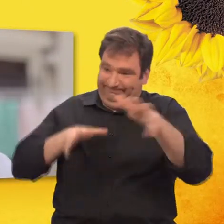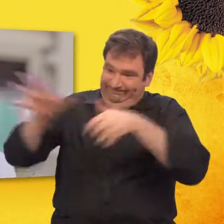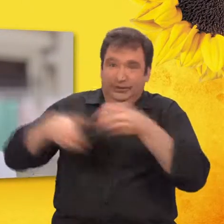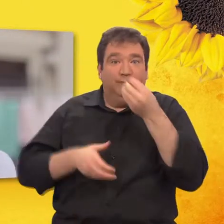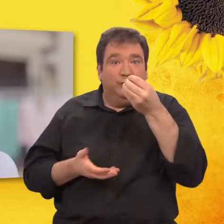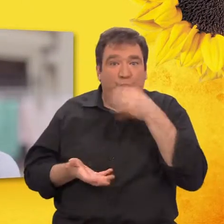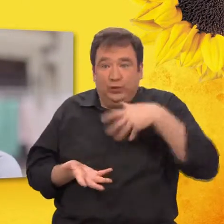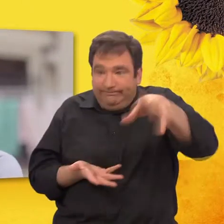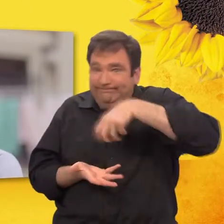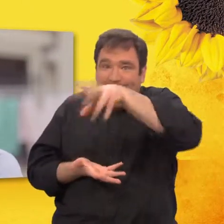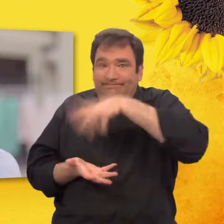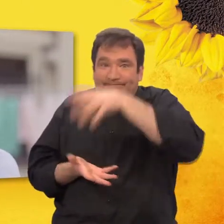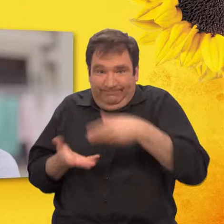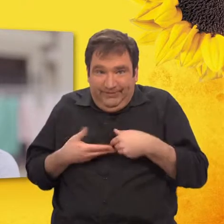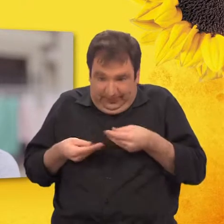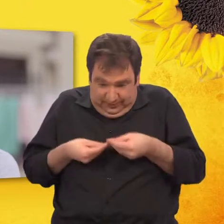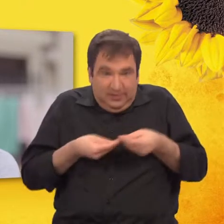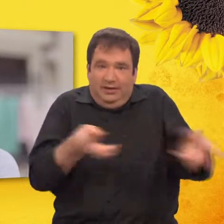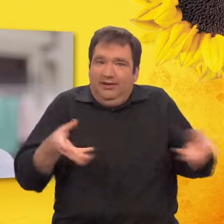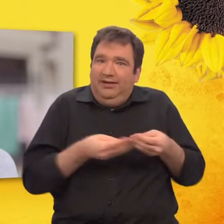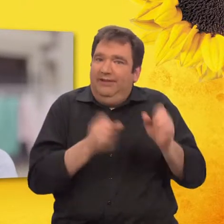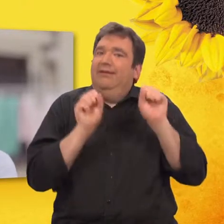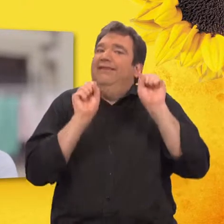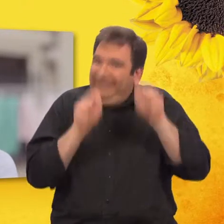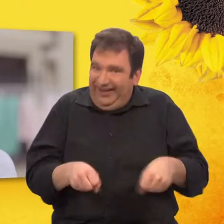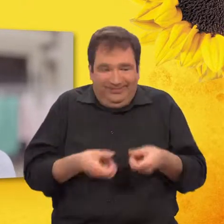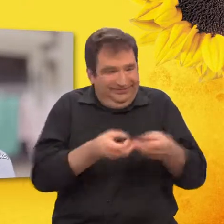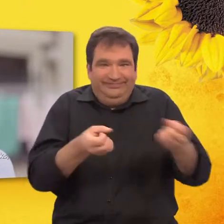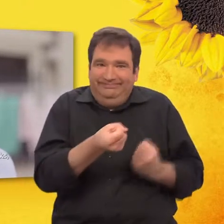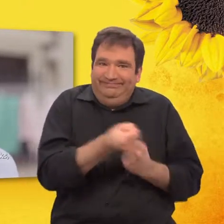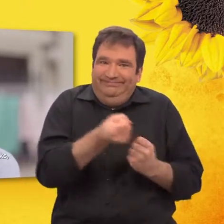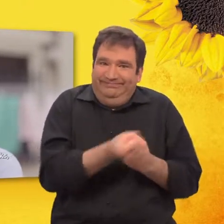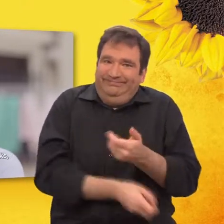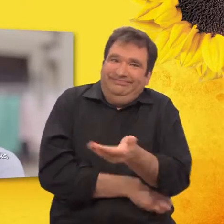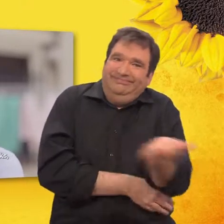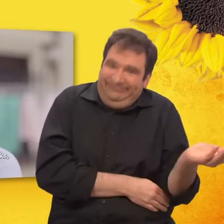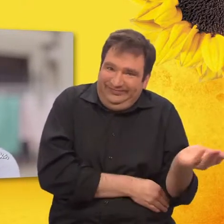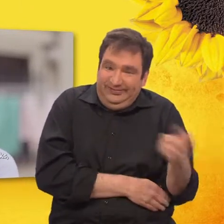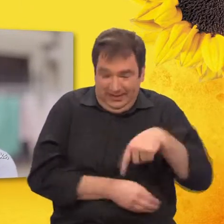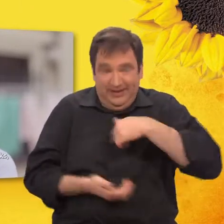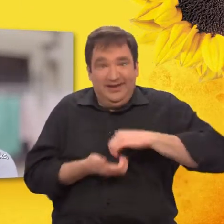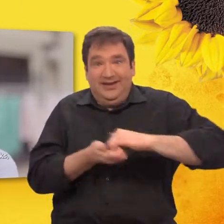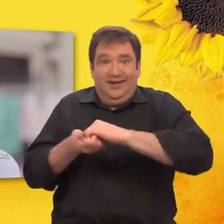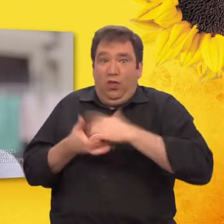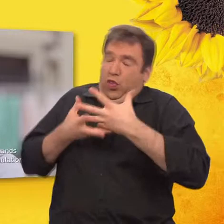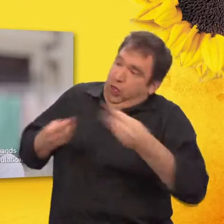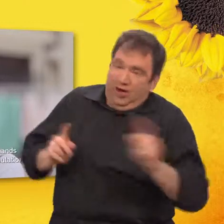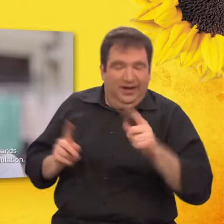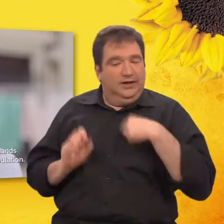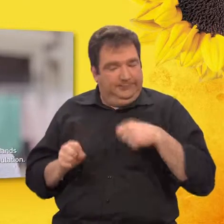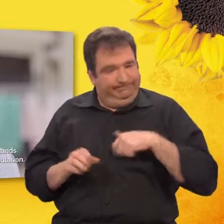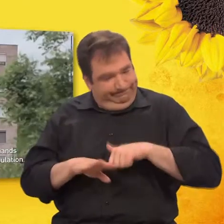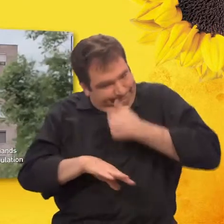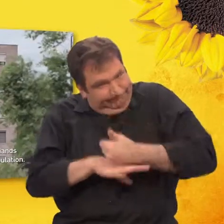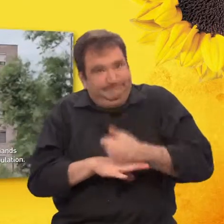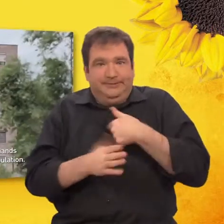lo cual, en esta asociación lo que estamos montando es un banco de alimentos, que la administración funcione, no se autoinmole